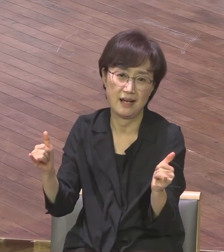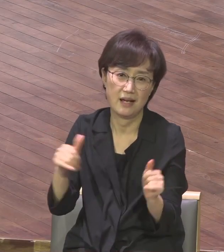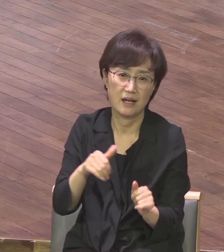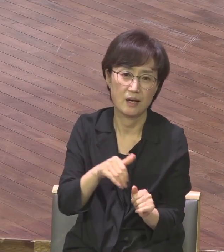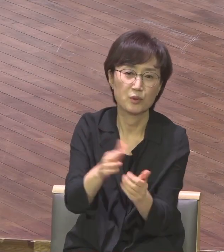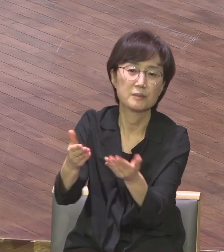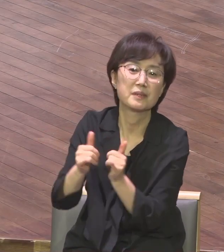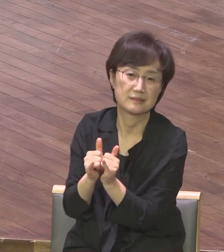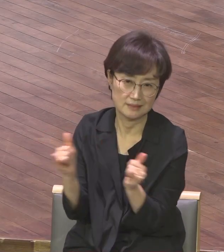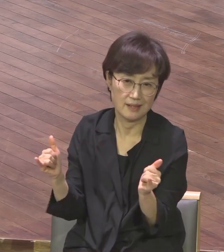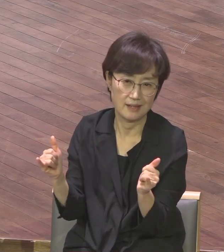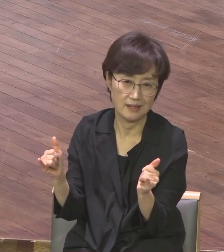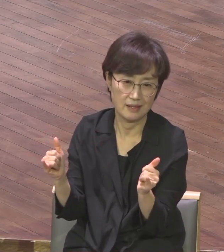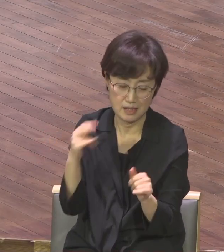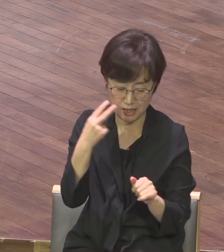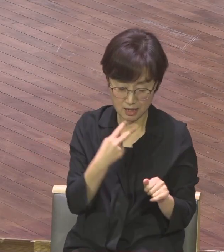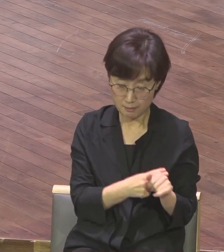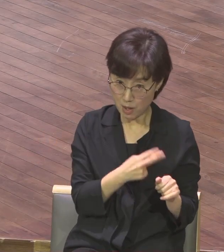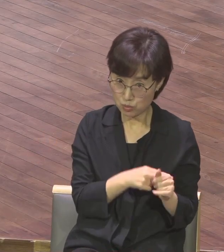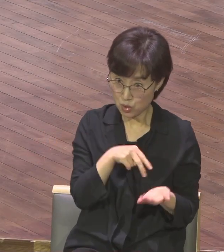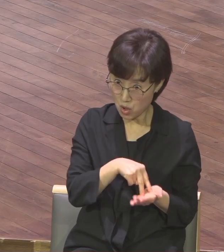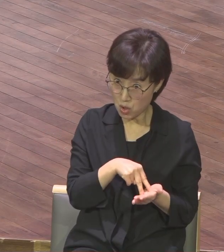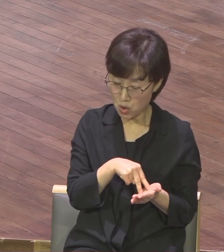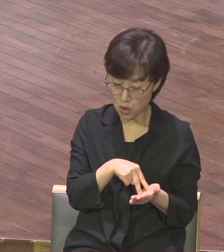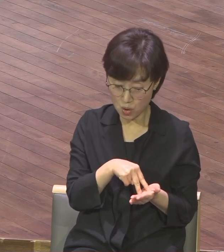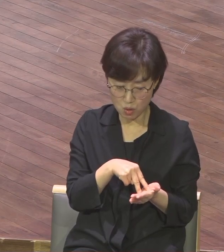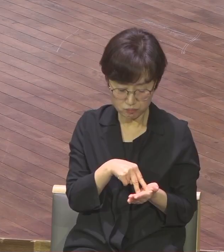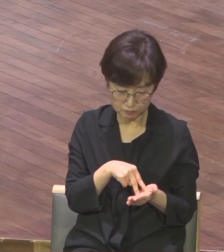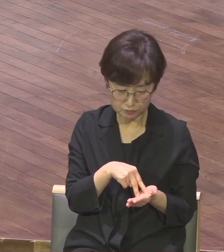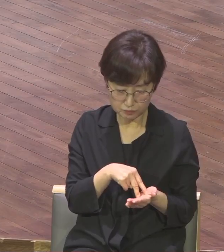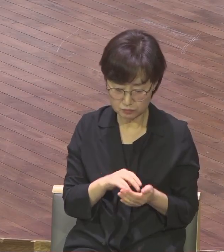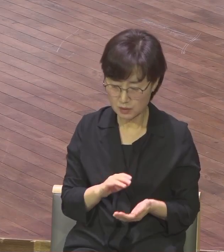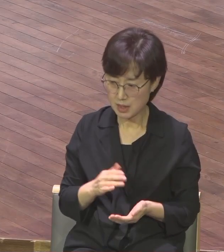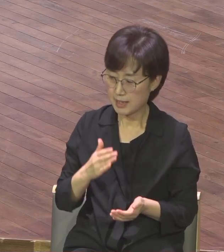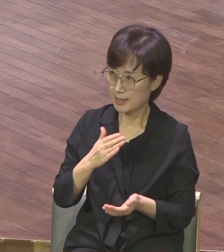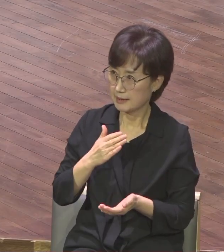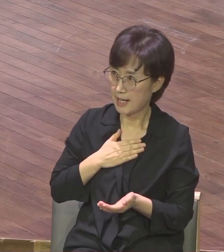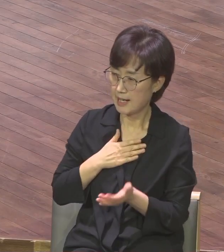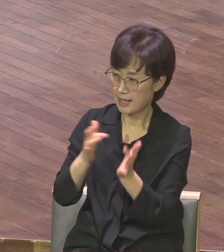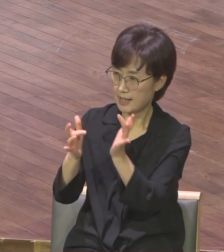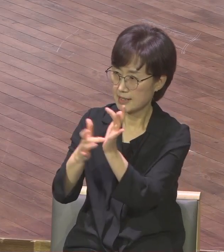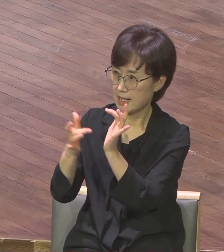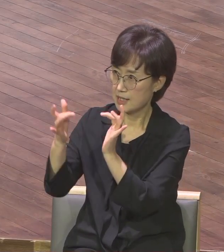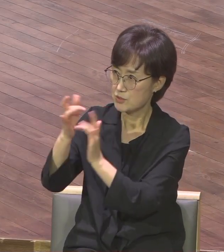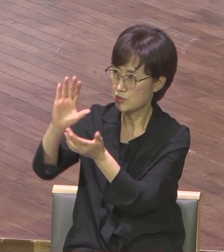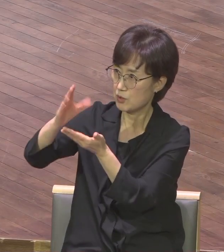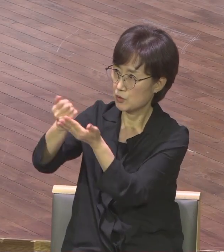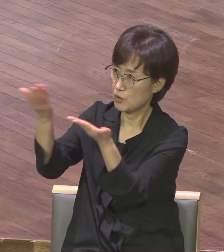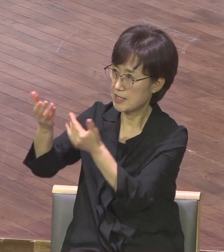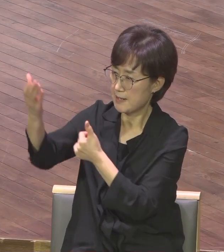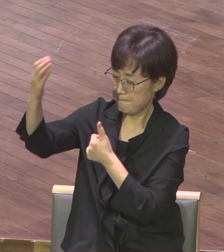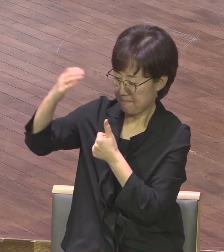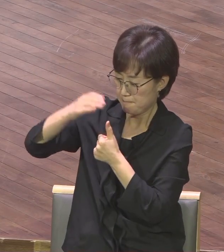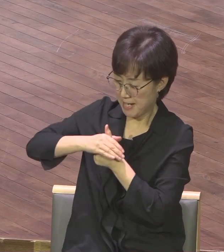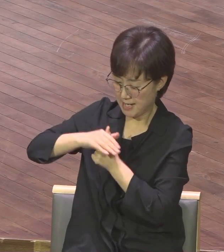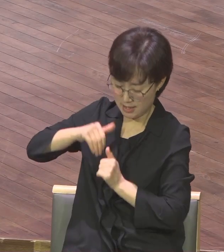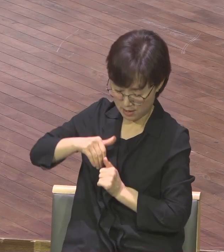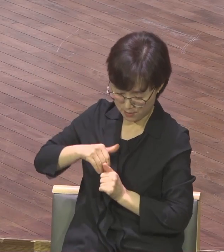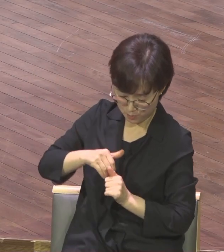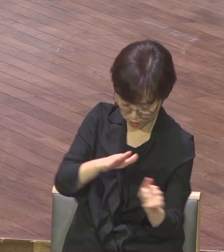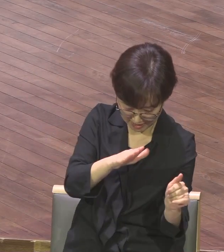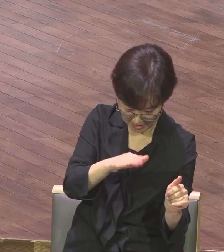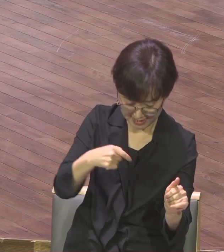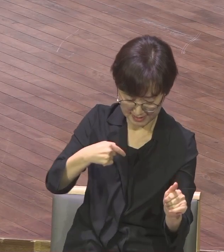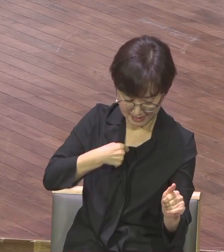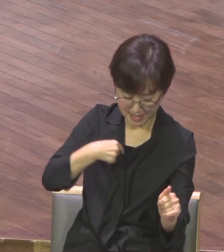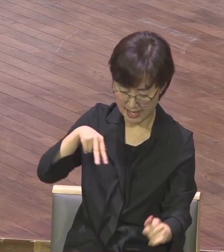이 바울은 어떤 상황 속에서도 자기가 그리스도 예수의 사도, 하나님의 뜻을 따라